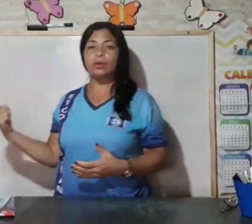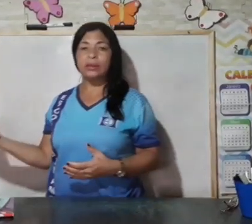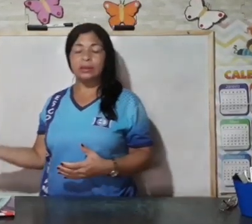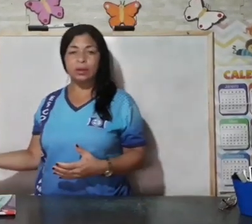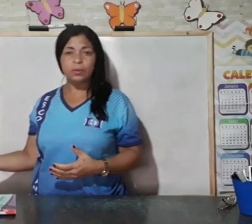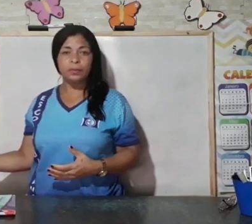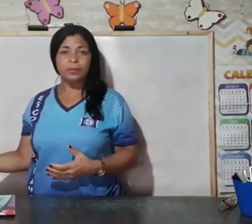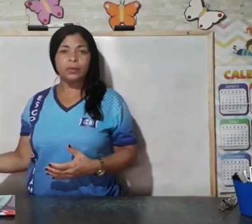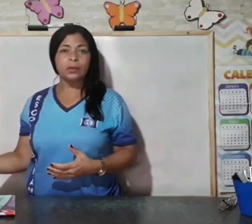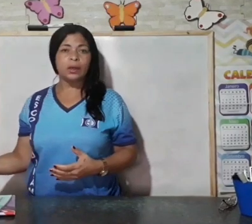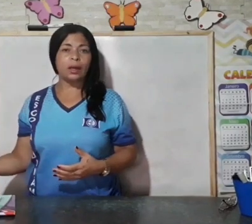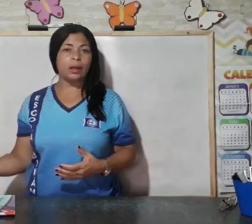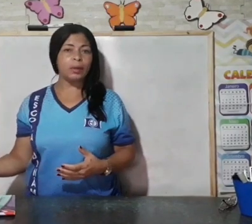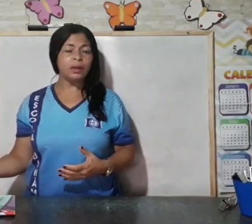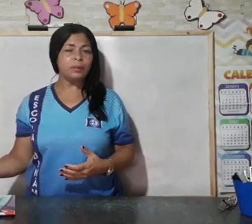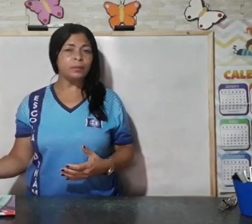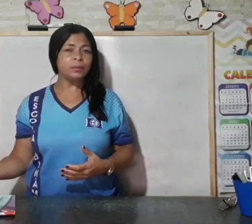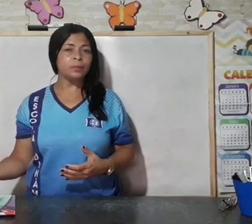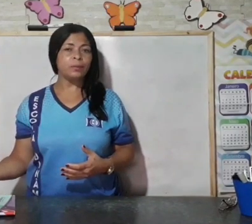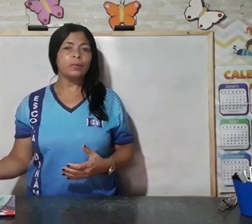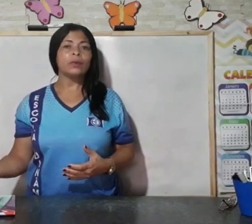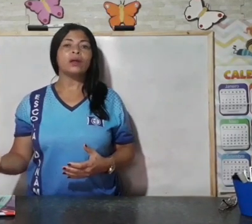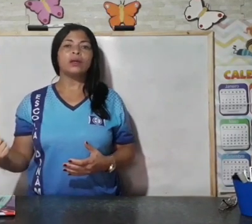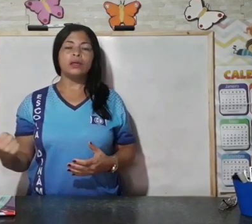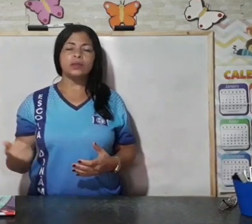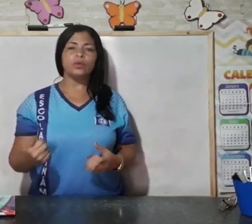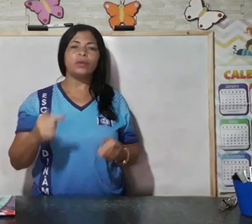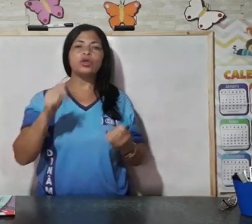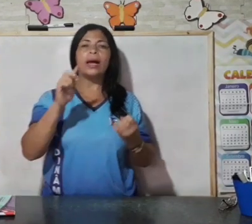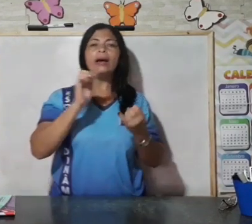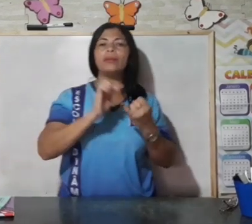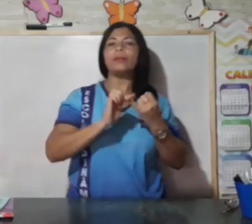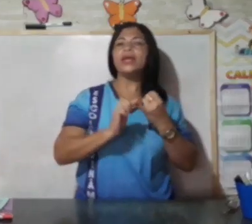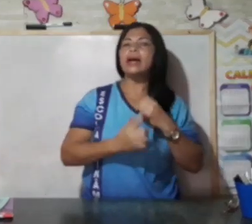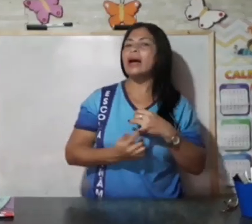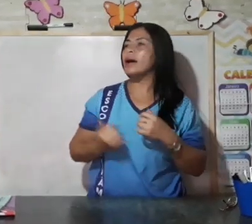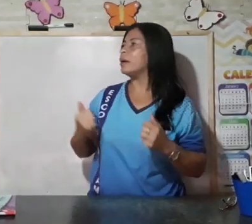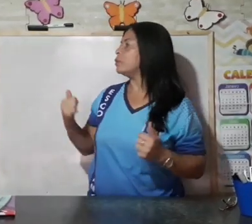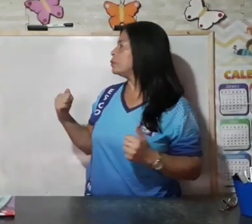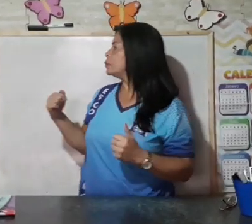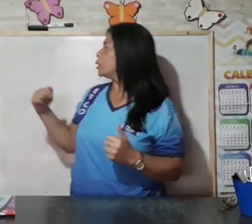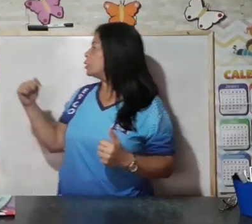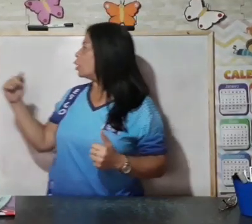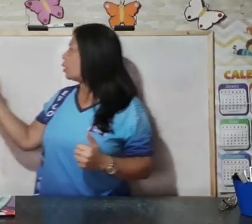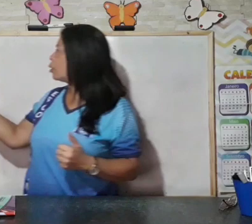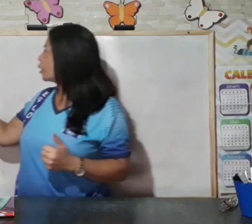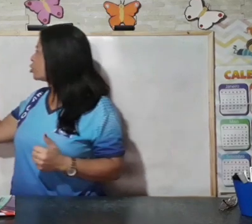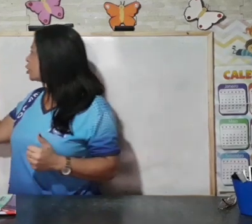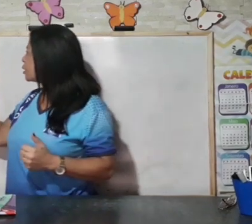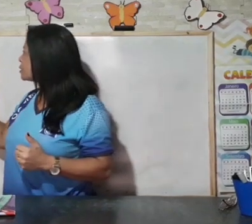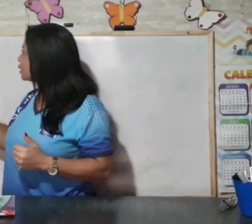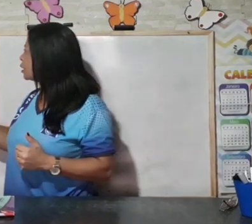quais são? Quem lembra? Isso, vamos lá. Brincar, ter uma moradia decente,